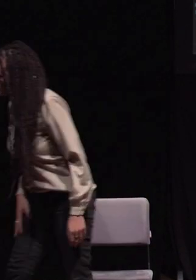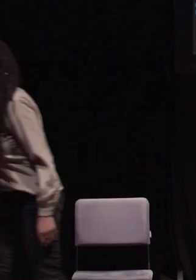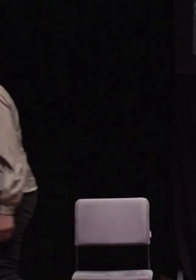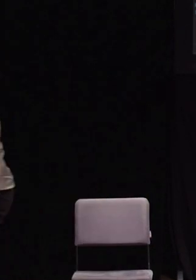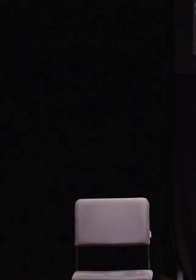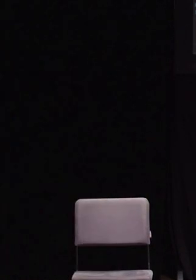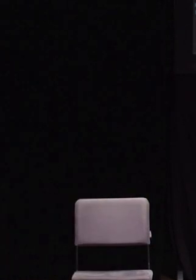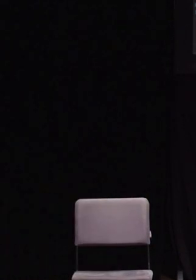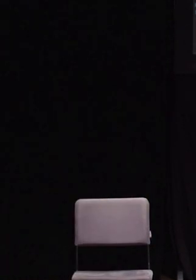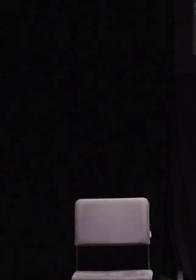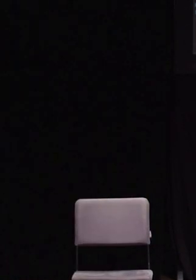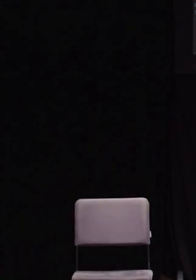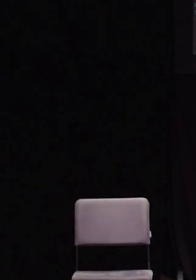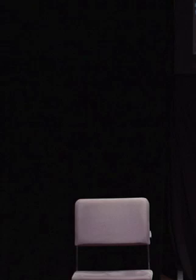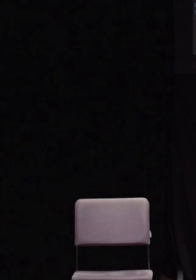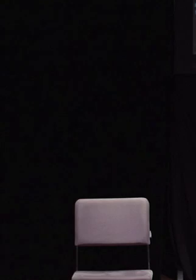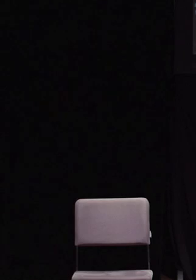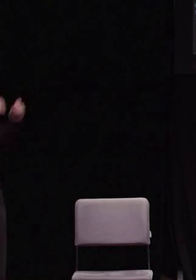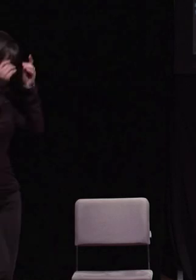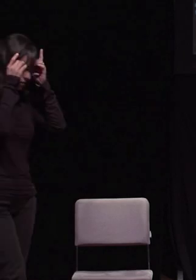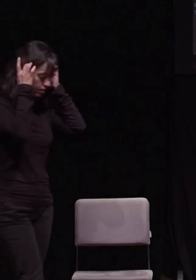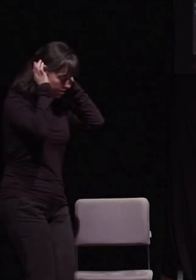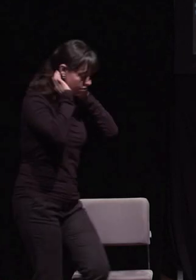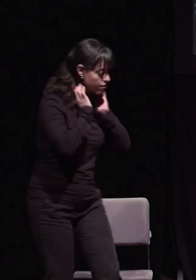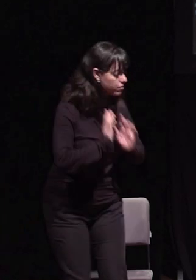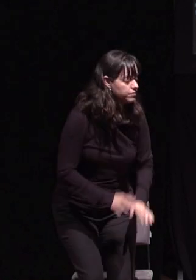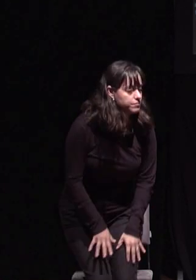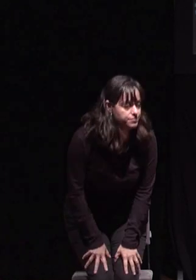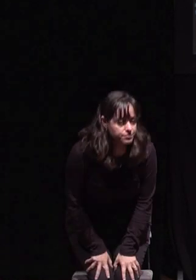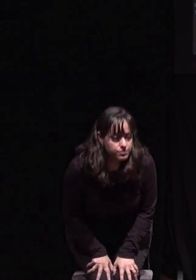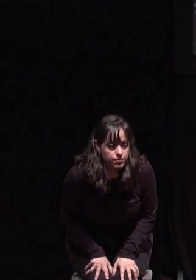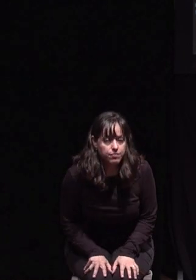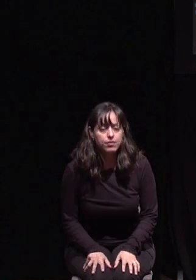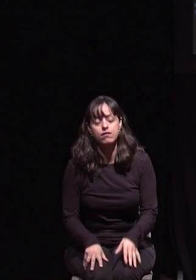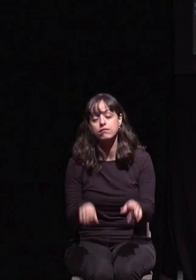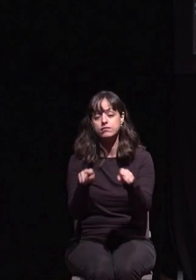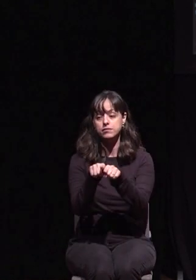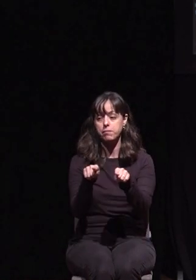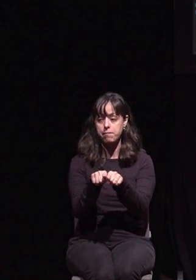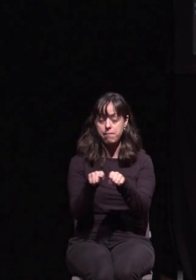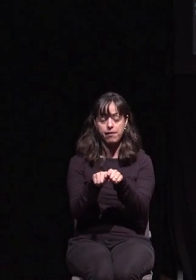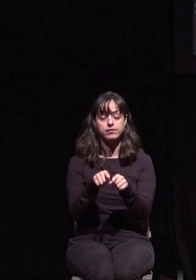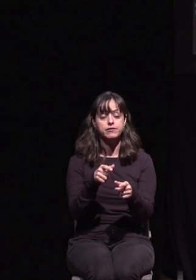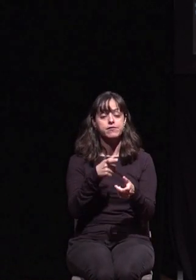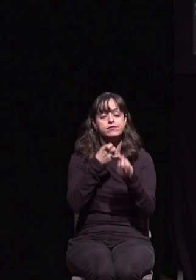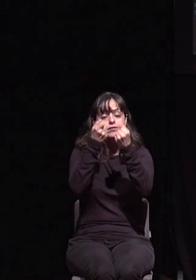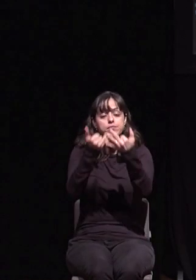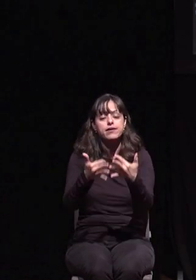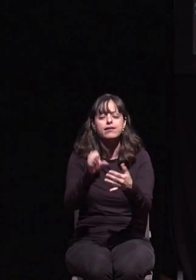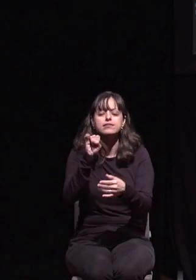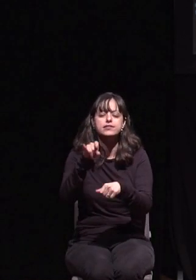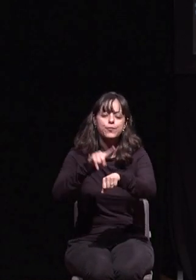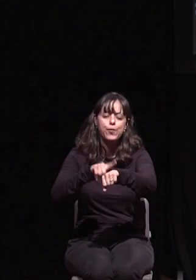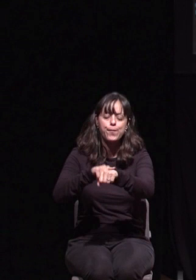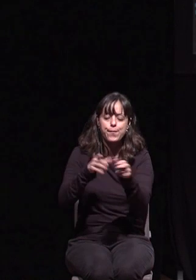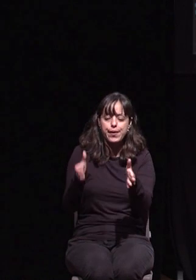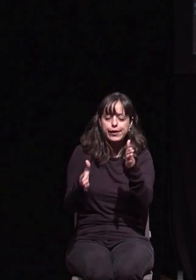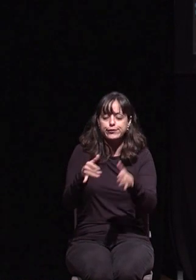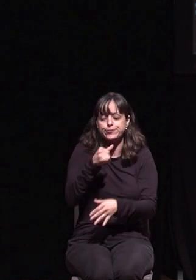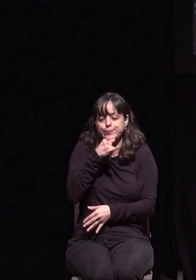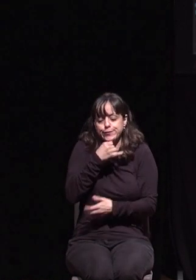houve ali um momento também de uma certa tristeza, lembrando que a saída dela da Bahia vem com aquele